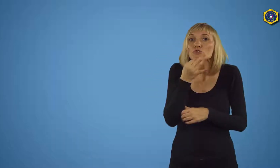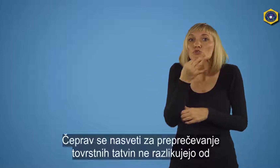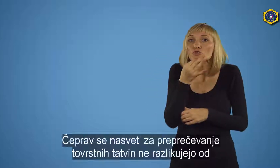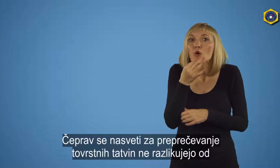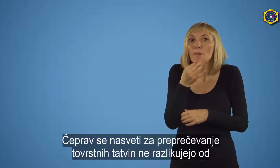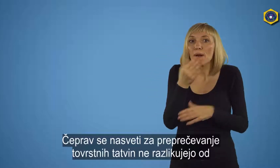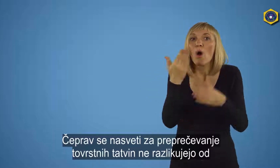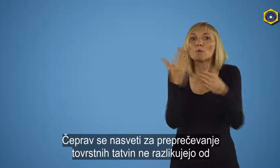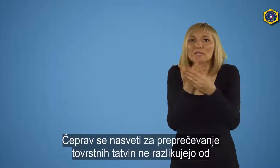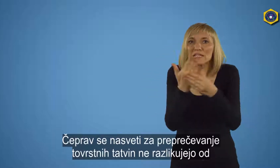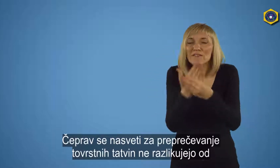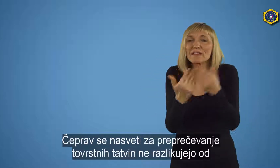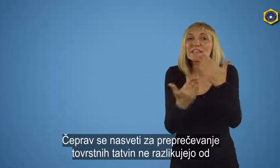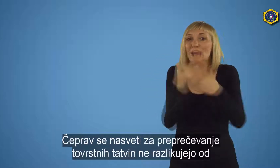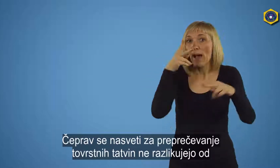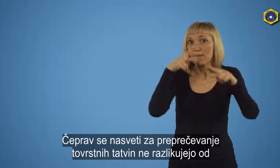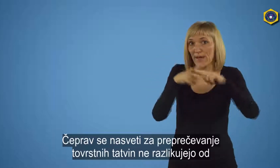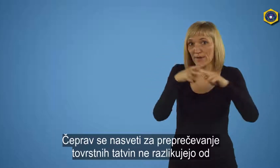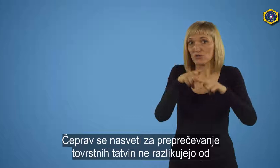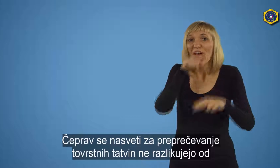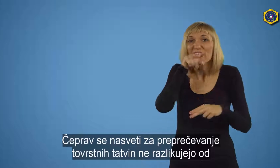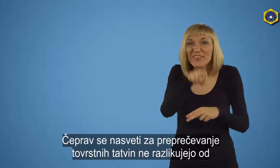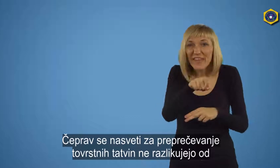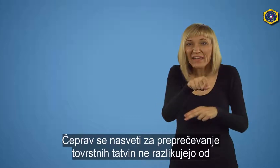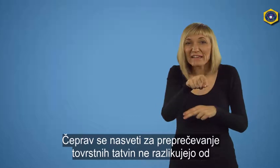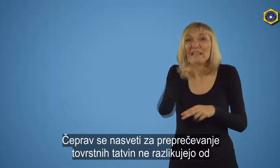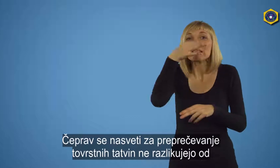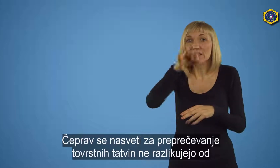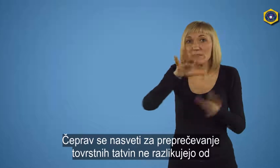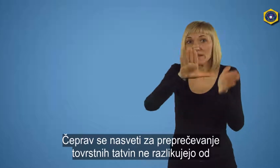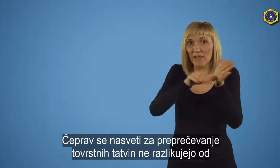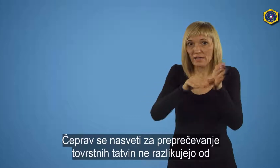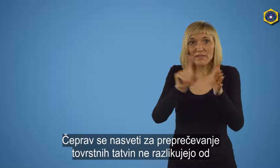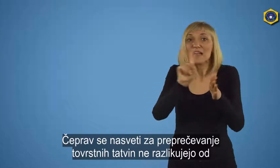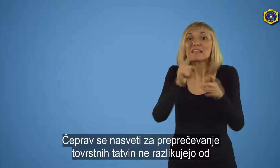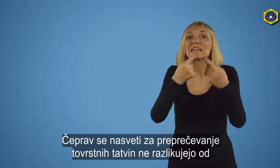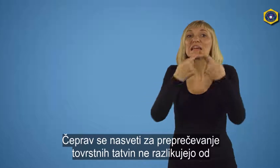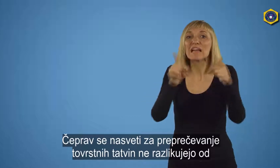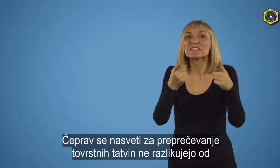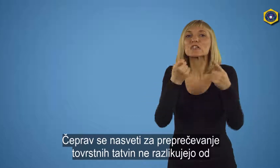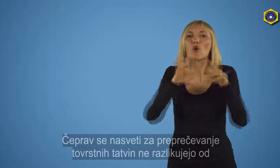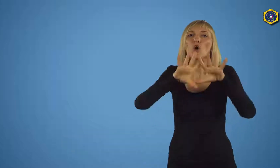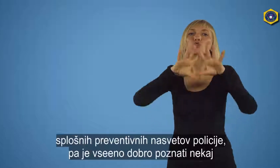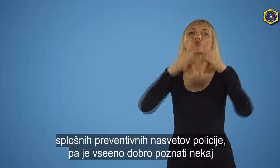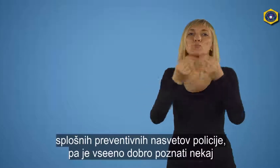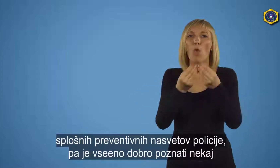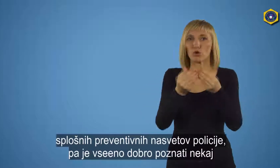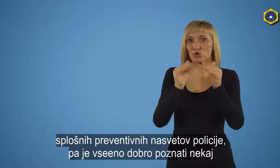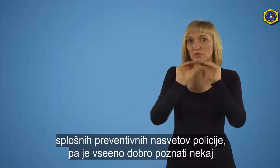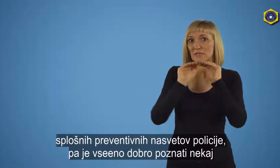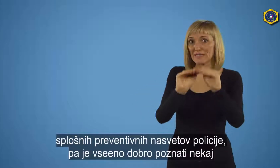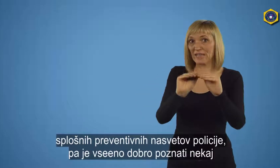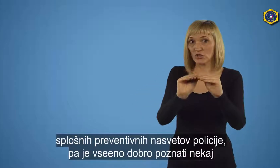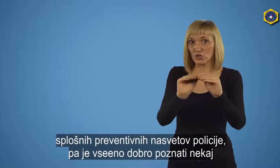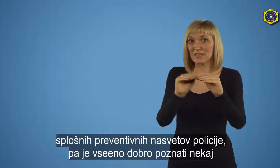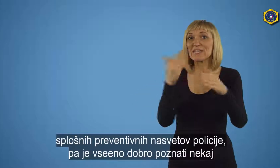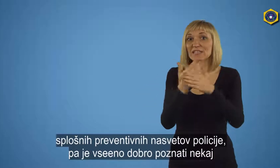Čeprav se nasveti za preprečevanje tovrstnih tatvin ne razlikujejo od splošnih preventivnih nasvetov policije, pa je vseeno